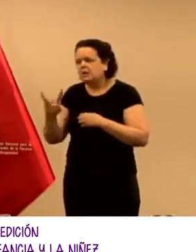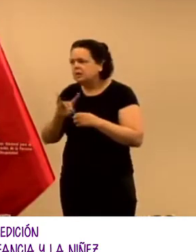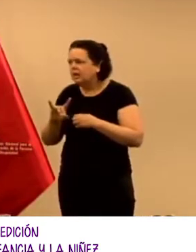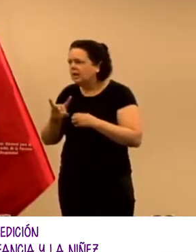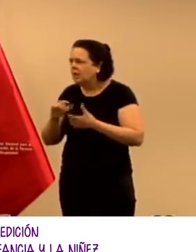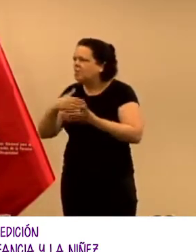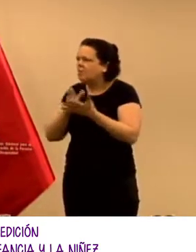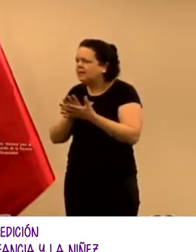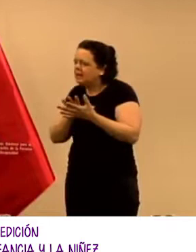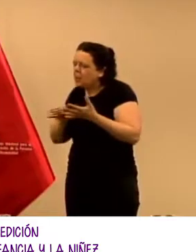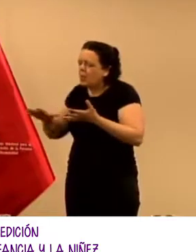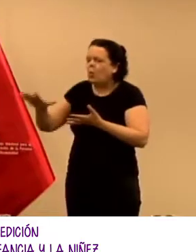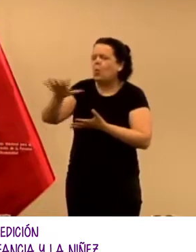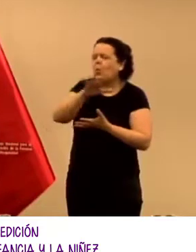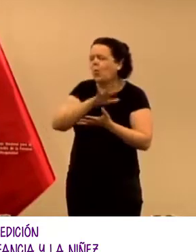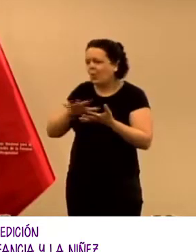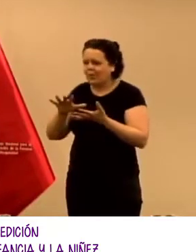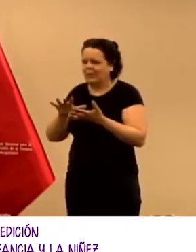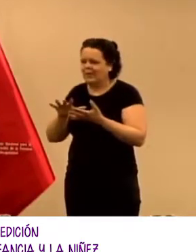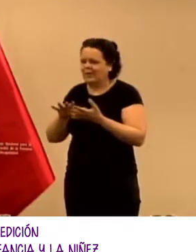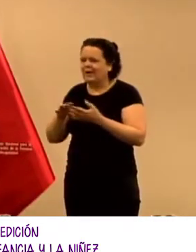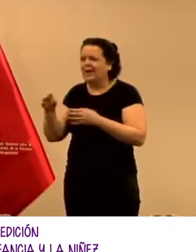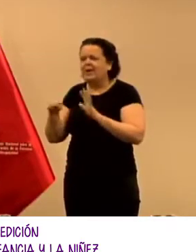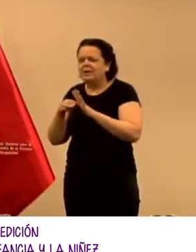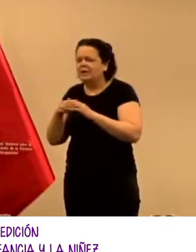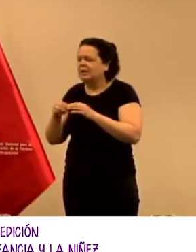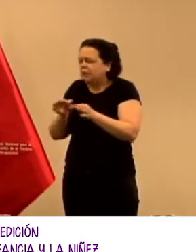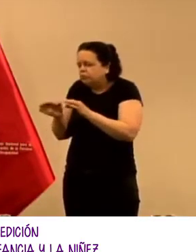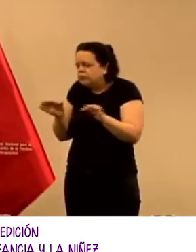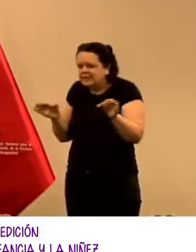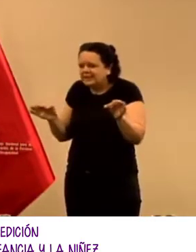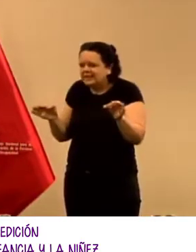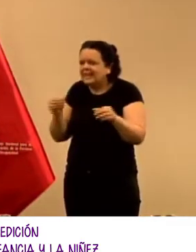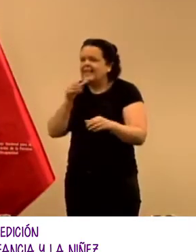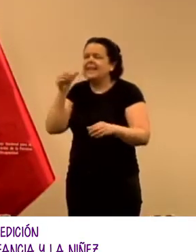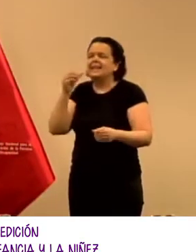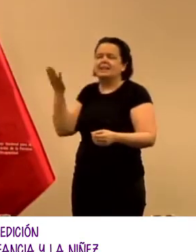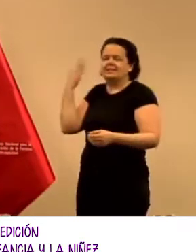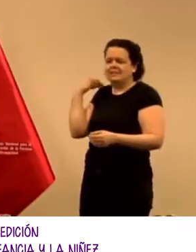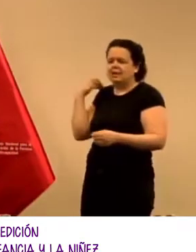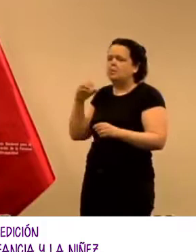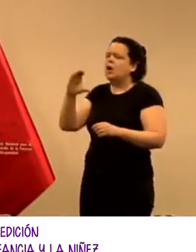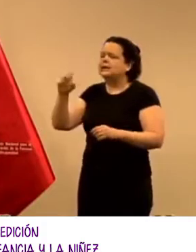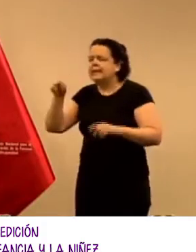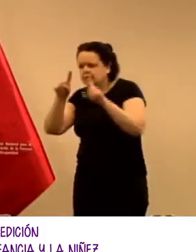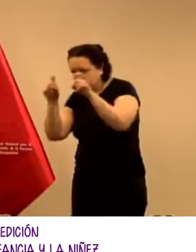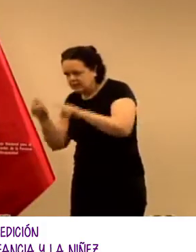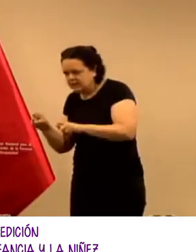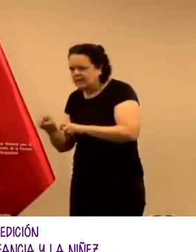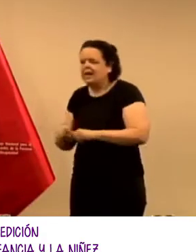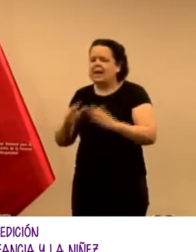los instrumentos de medición que vimos ayer en la presentación de Filipa, a partir de los censos, a las encuestas nacionales, encuestas de